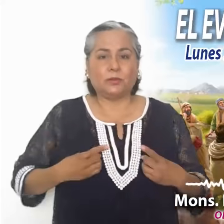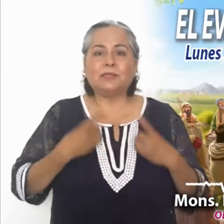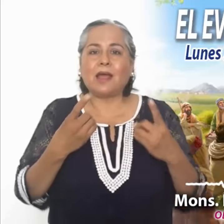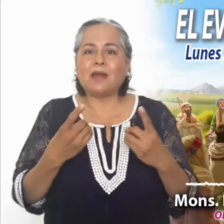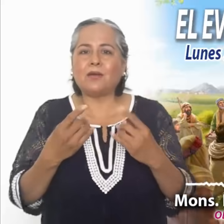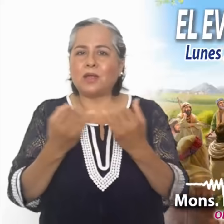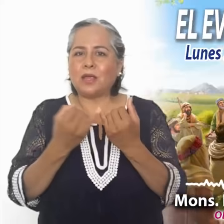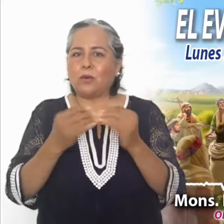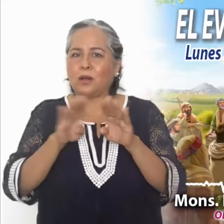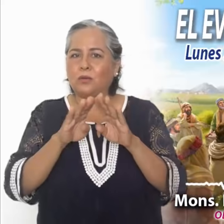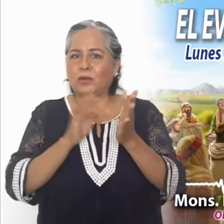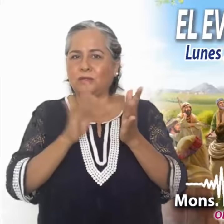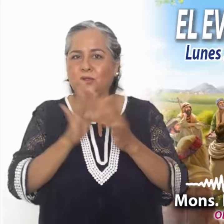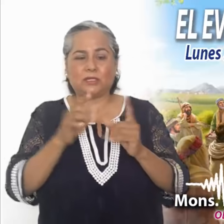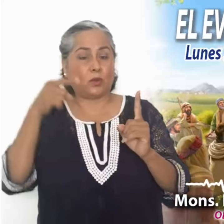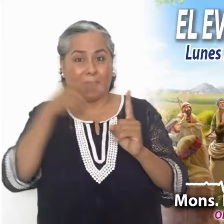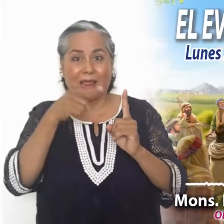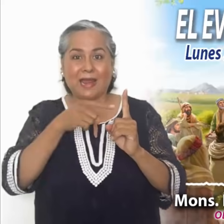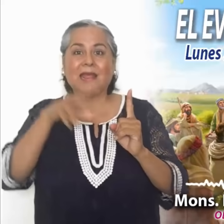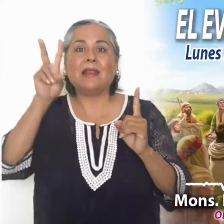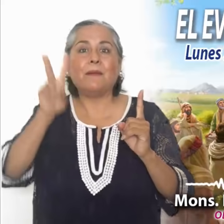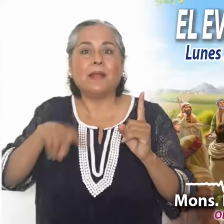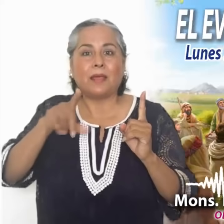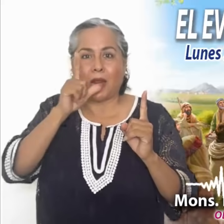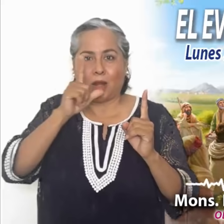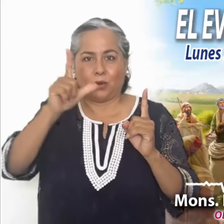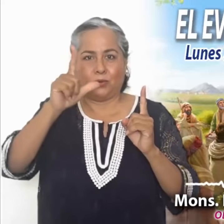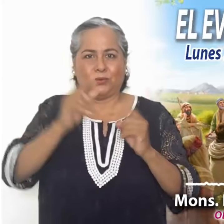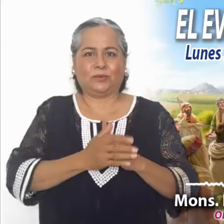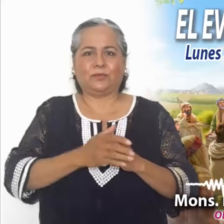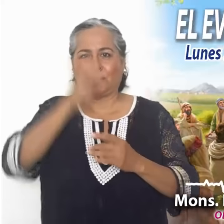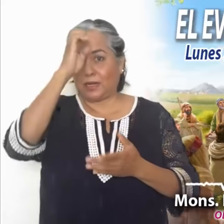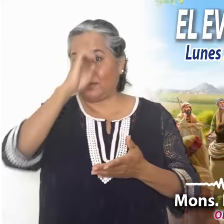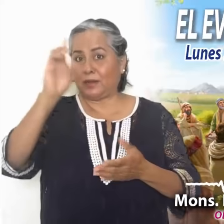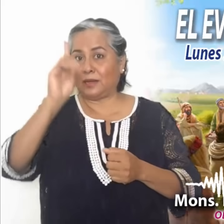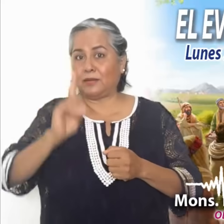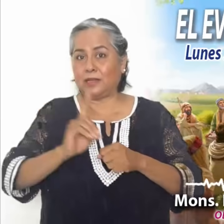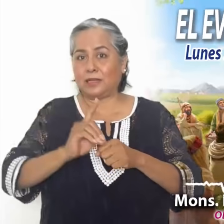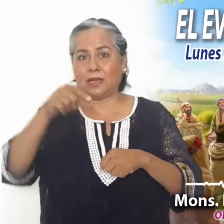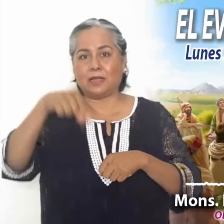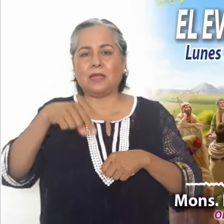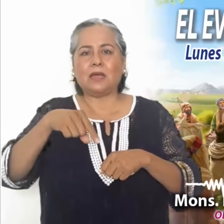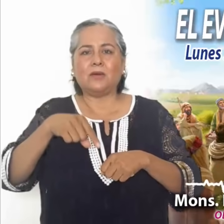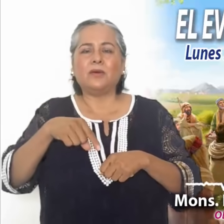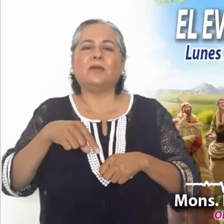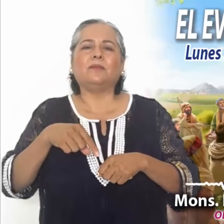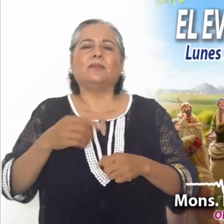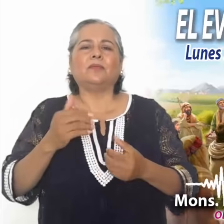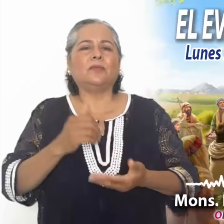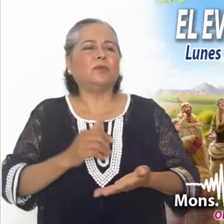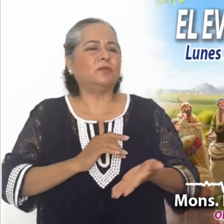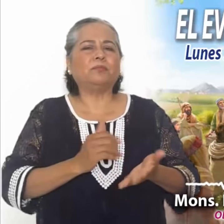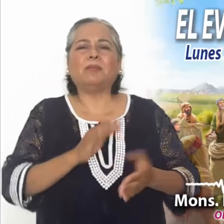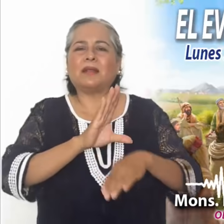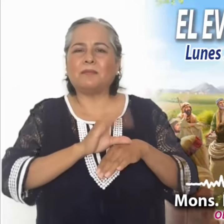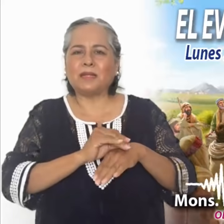del mismo Jesús, que es la verdadera luz. Que la palabra de este día cuestione nuestra forma tan tibia de